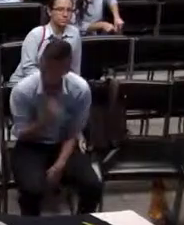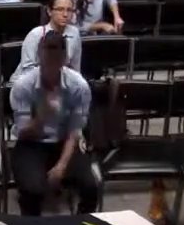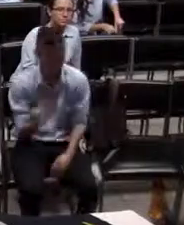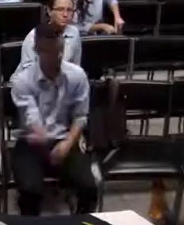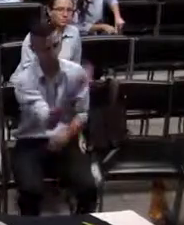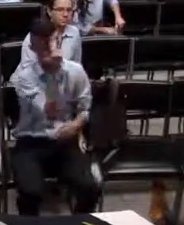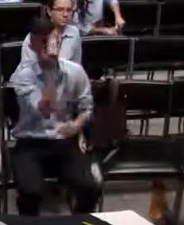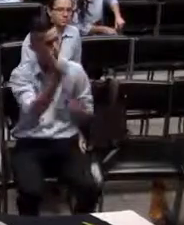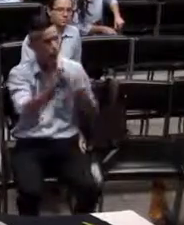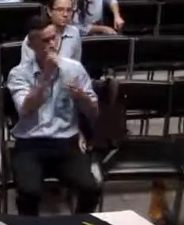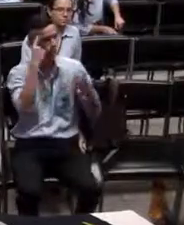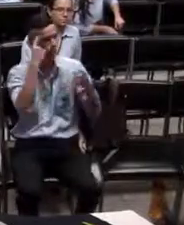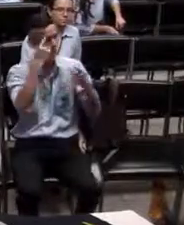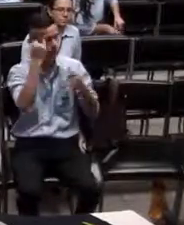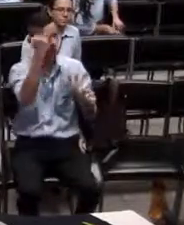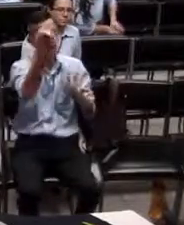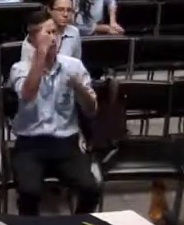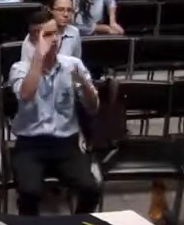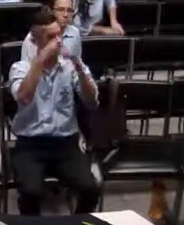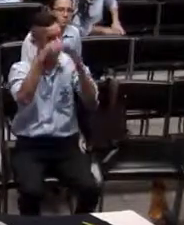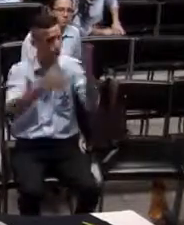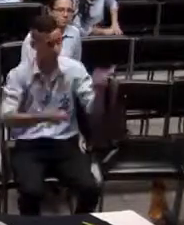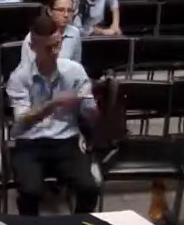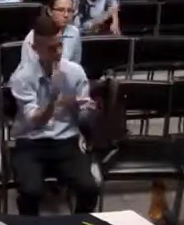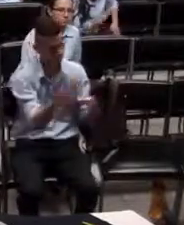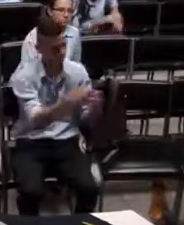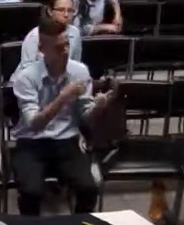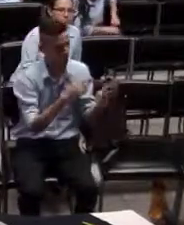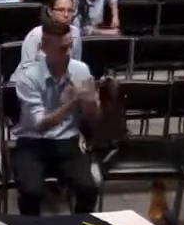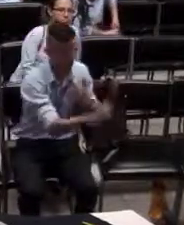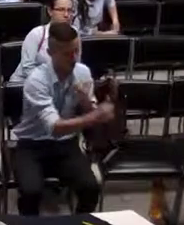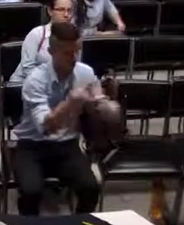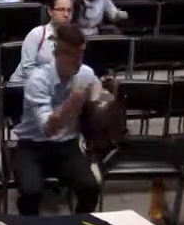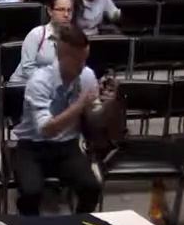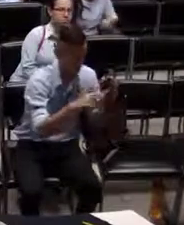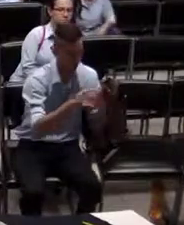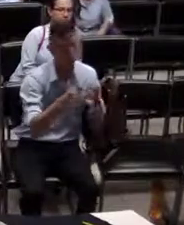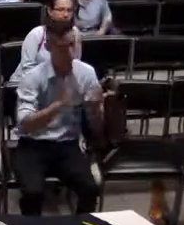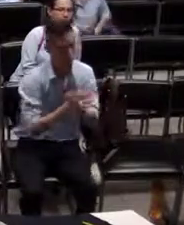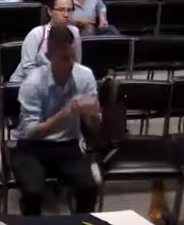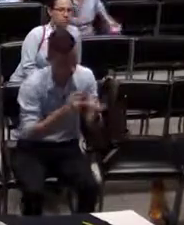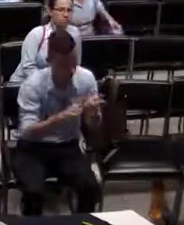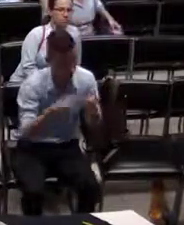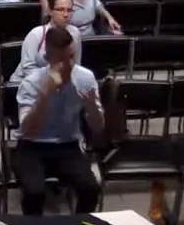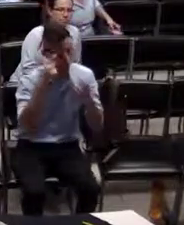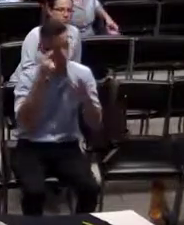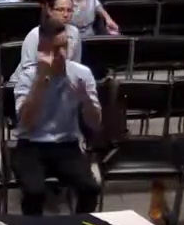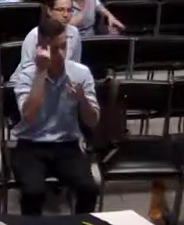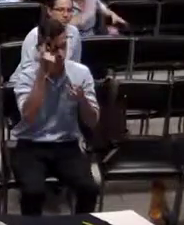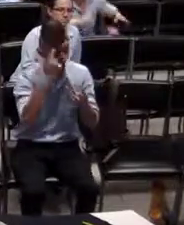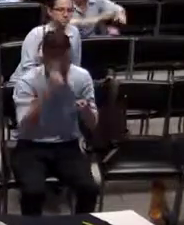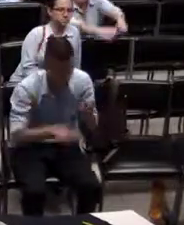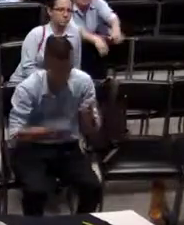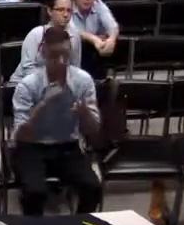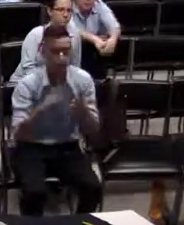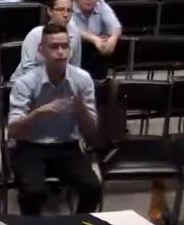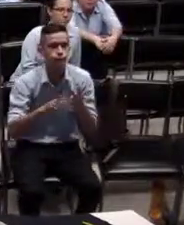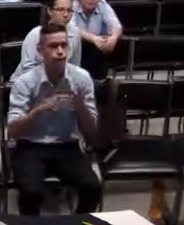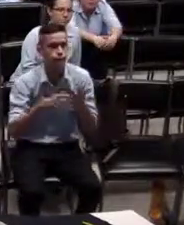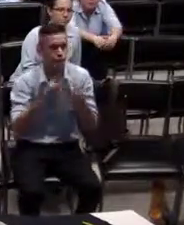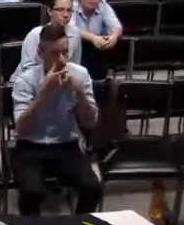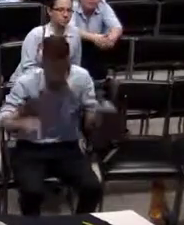entonces es muy difícil que la adaptación de pronto de un niño sordo y oyente sea igual. porque pues aunque desarrollan habilidades en cuanto a